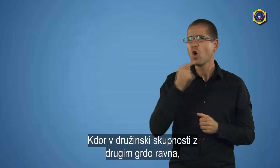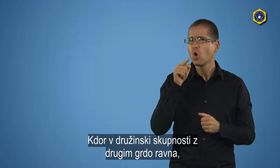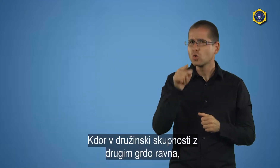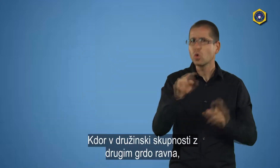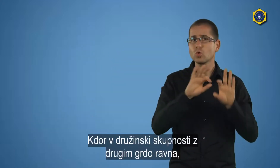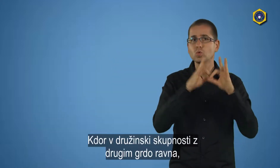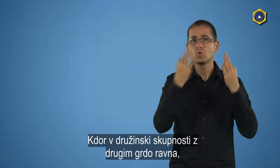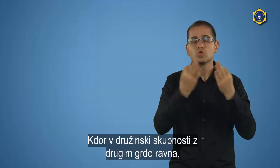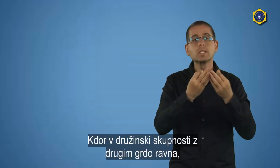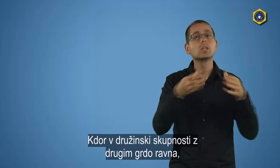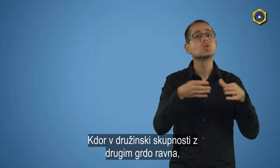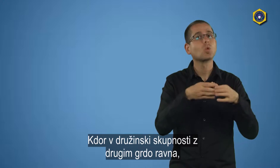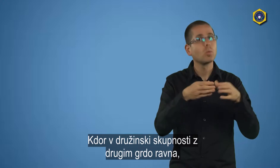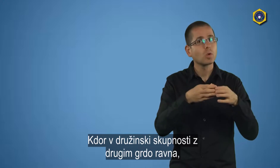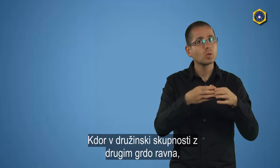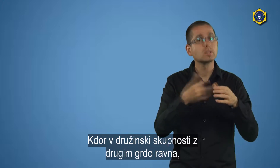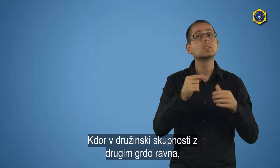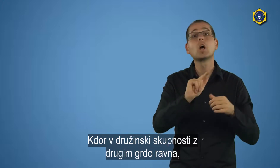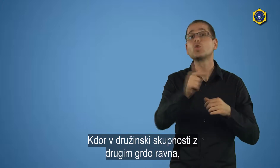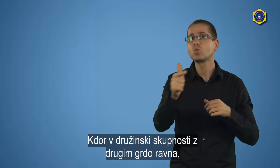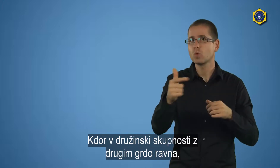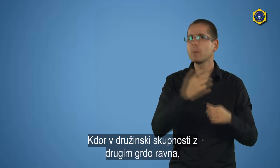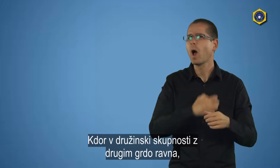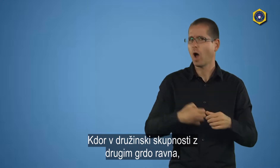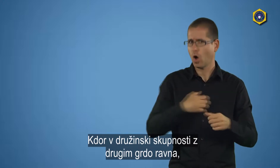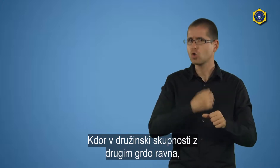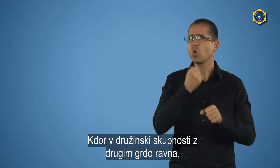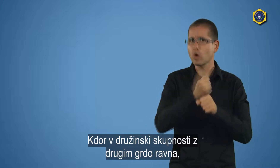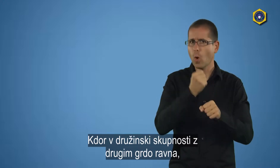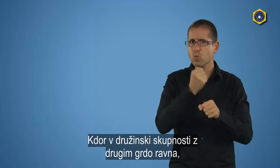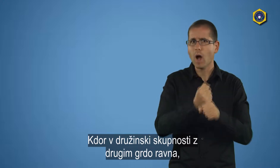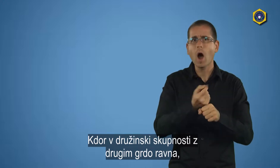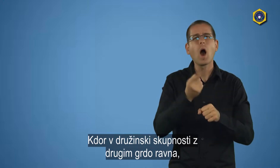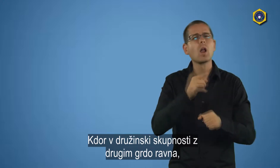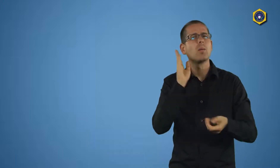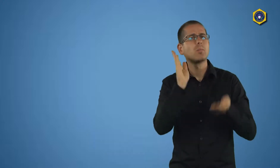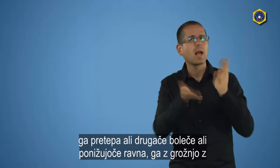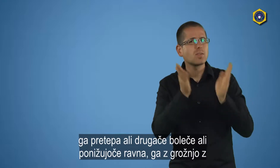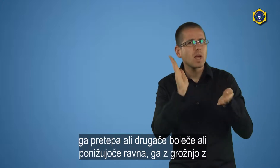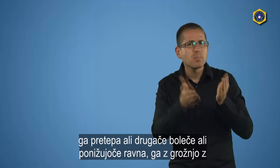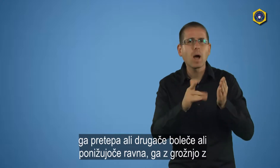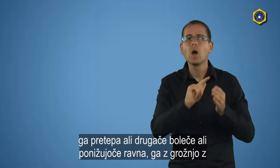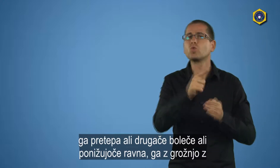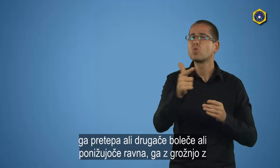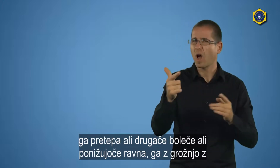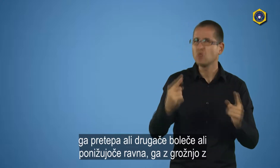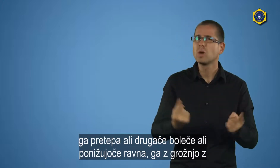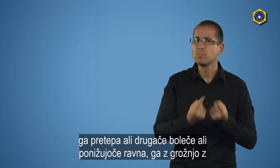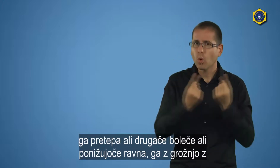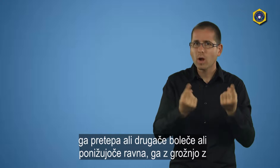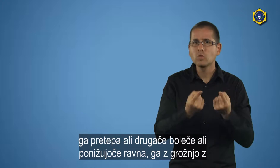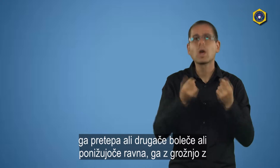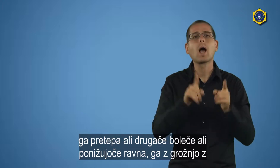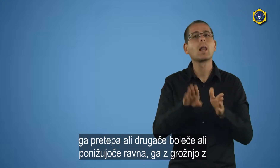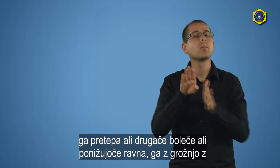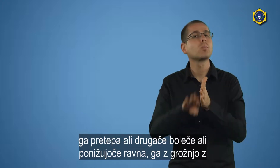Kdor v družinski skupnosti z drugim grdo ravna, ga pretepa ali drugače boleče ali ponižujoče